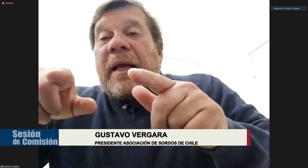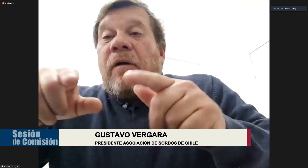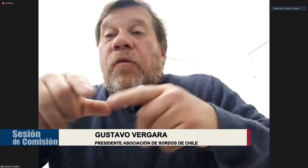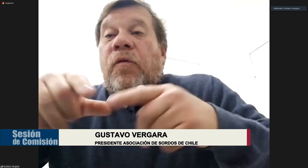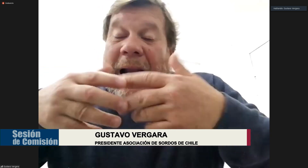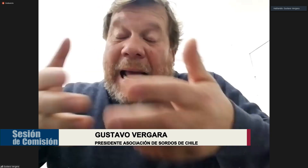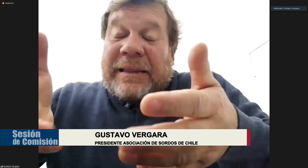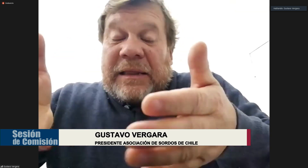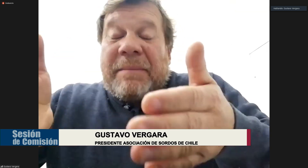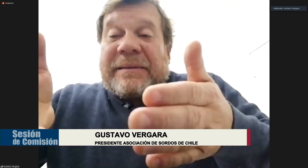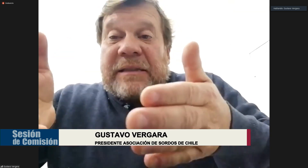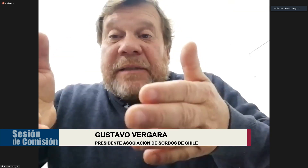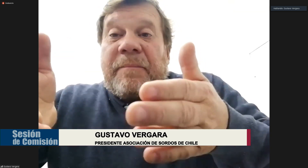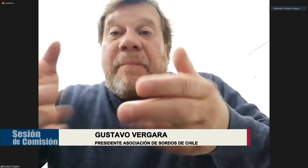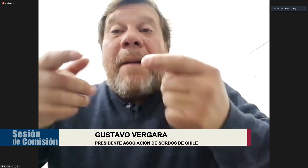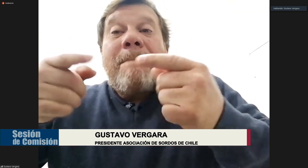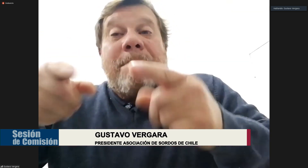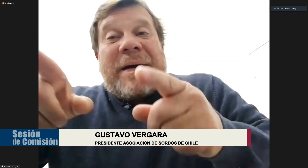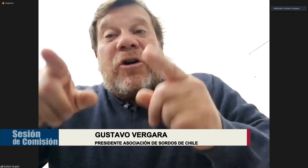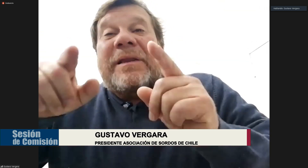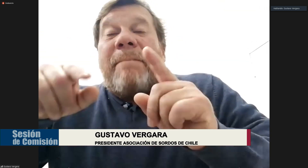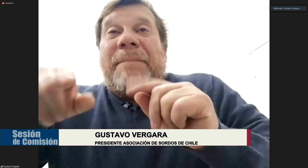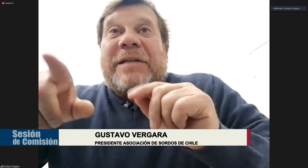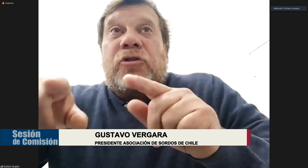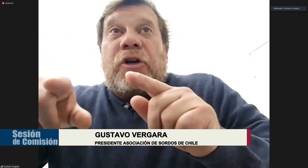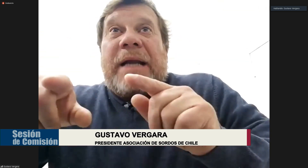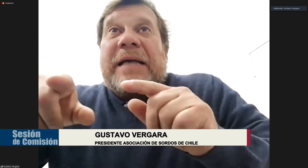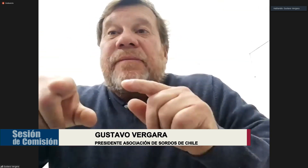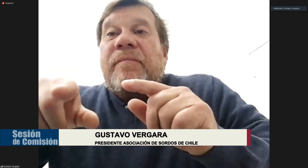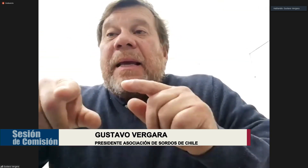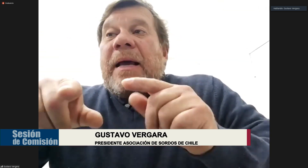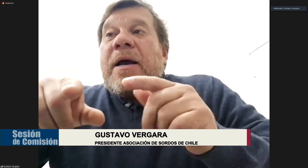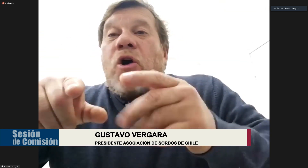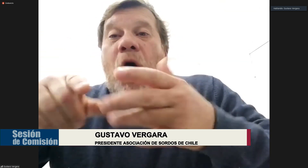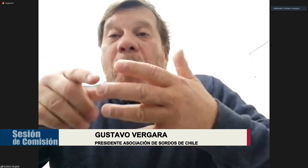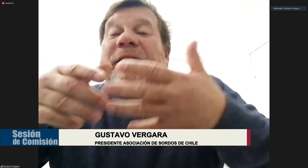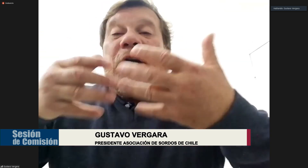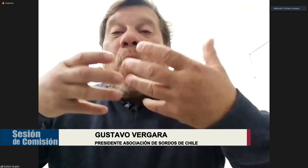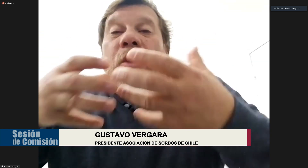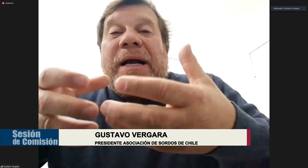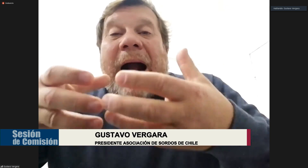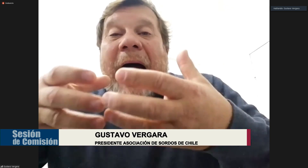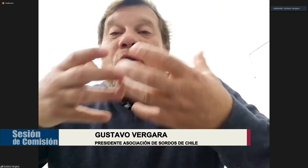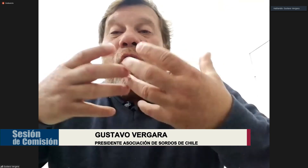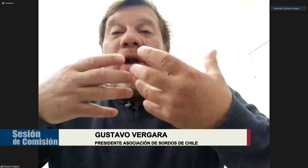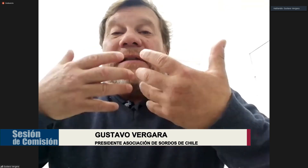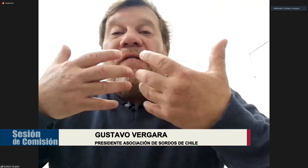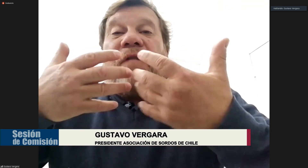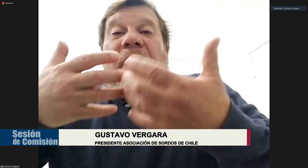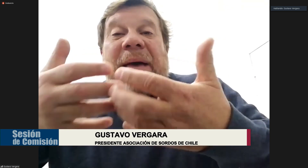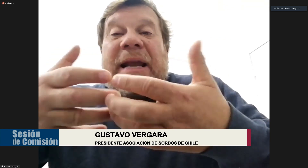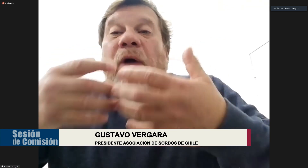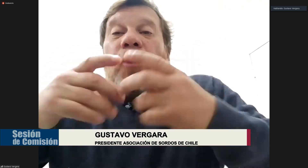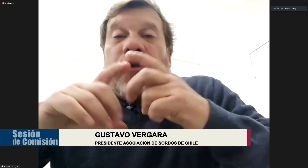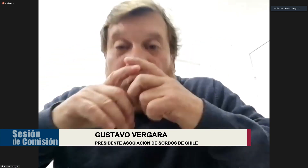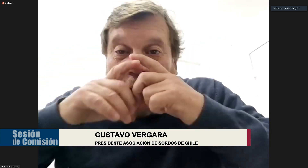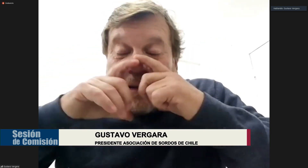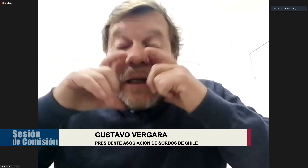fue una lástima, sí. Pero estas personas, ¿cómo se comunicaron con las enfermeras o doctores si esto